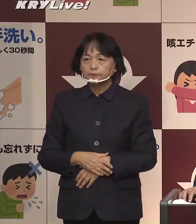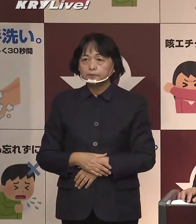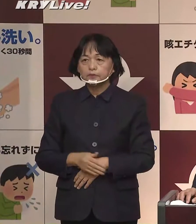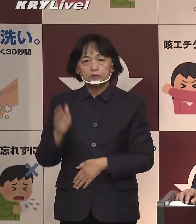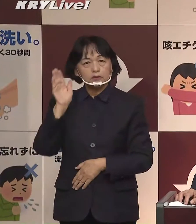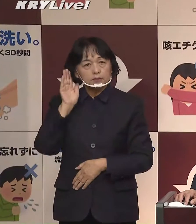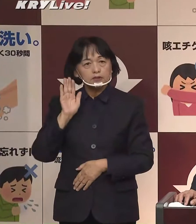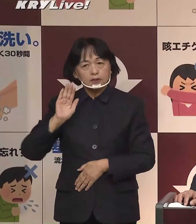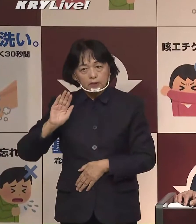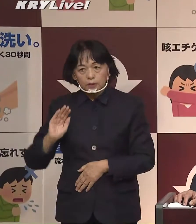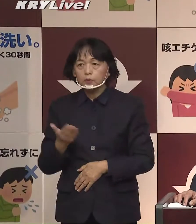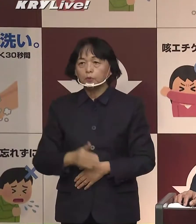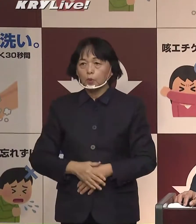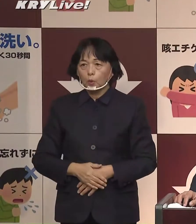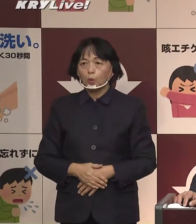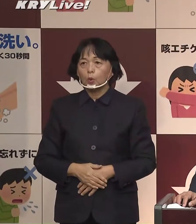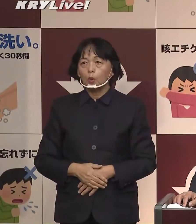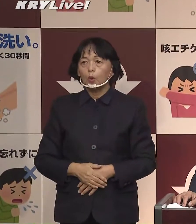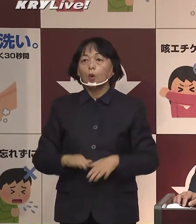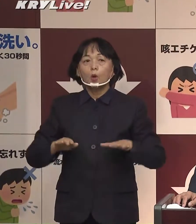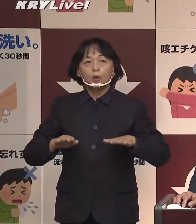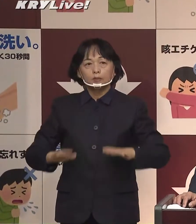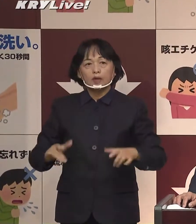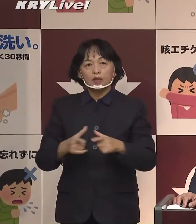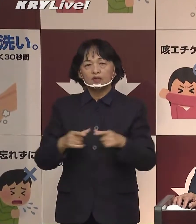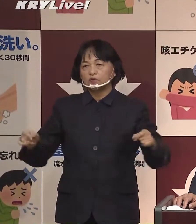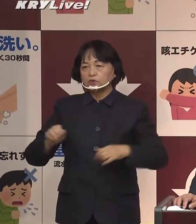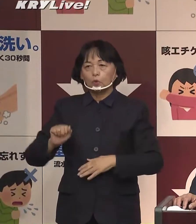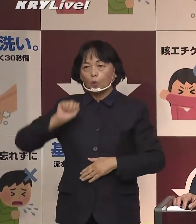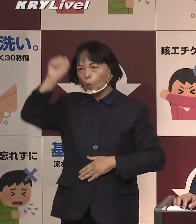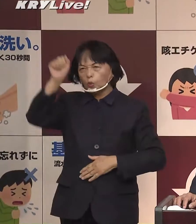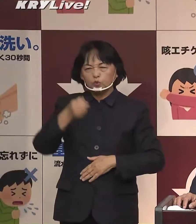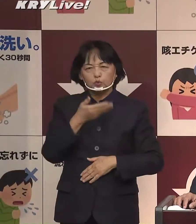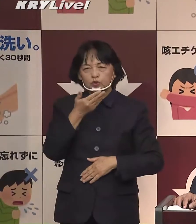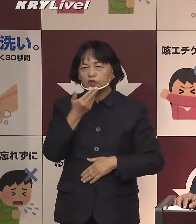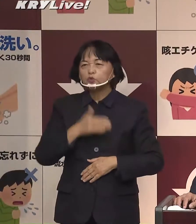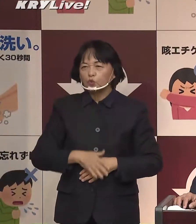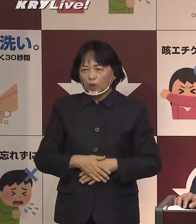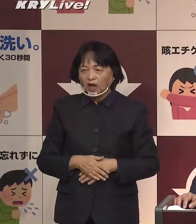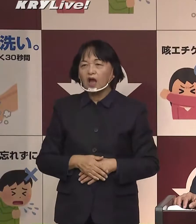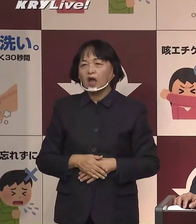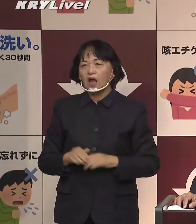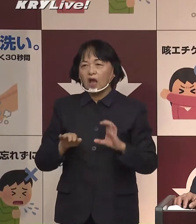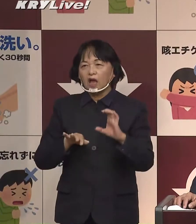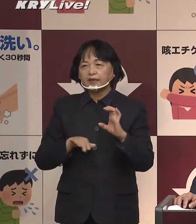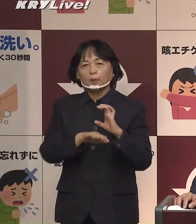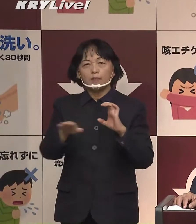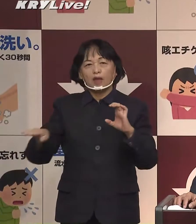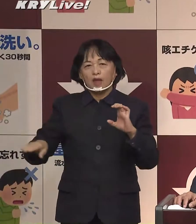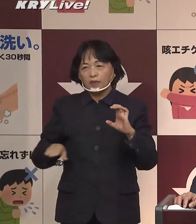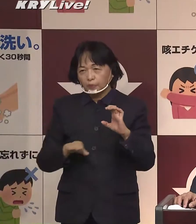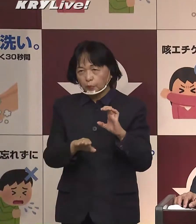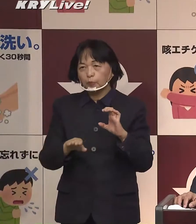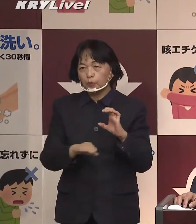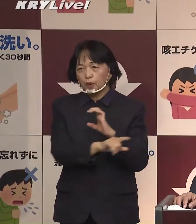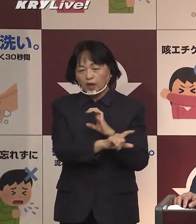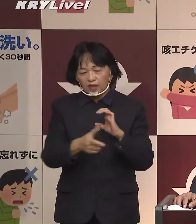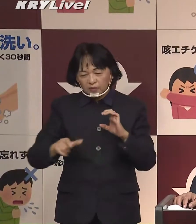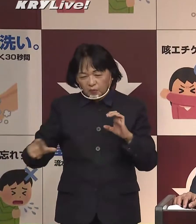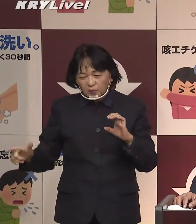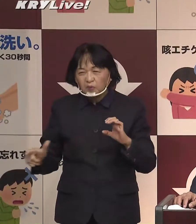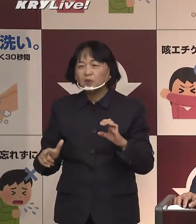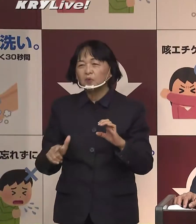いずれにしましても、せっかくGoTo Eat、国の GoTo Eat とかですね、山口県にいろいろ飲食店のお客さんを呼び込むような施策をやっている中